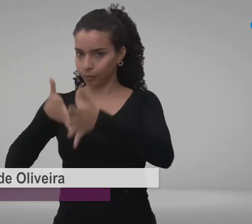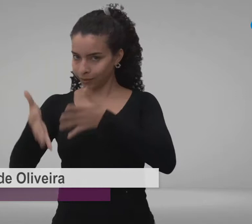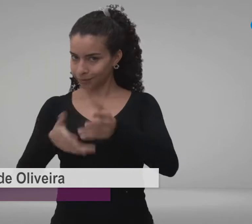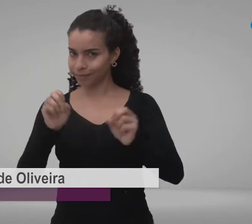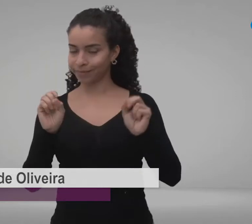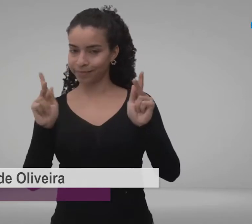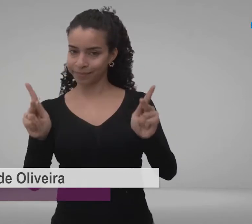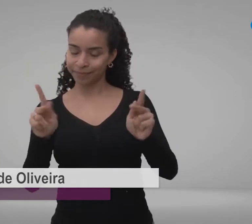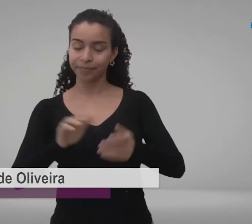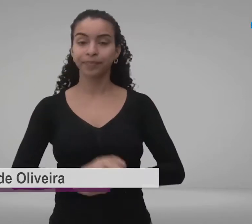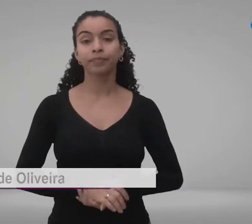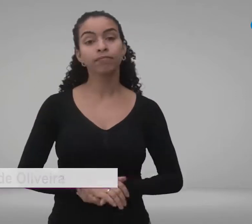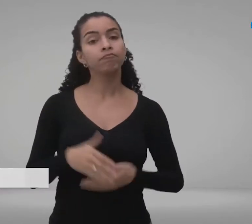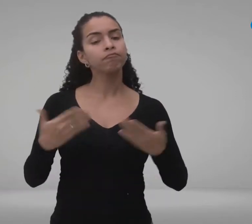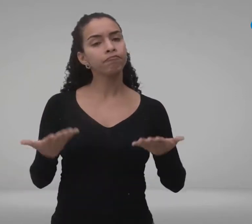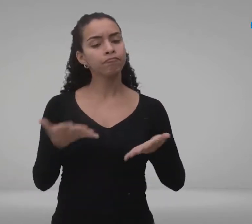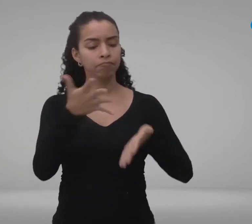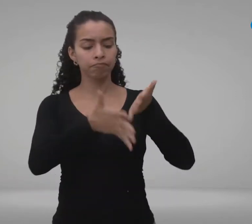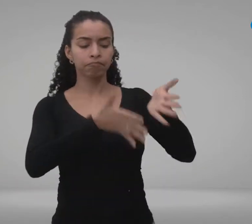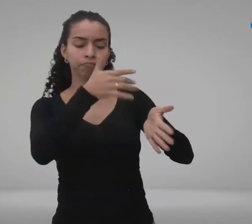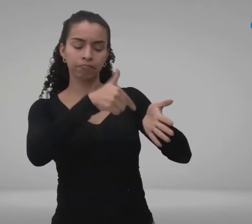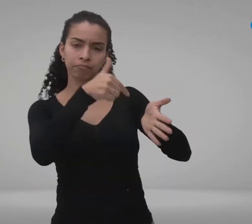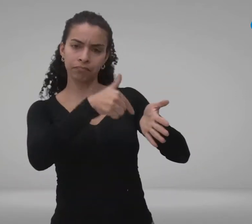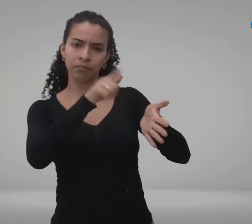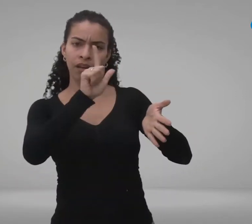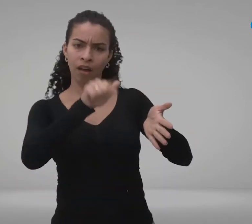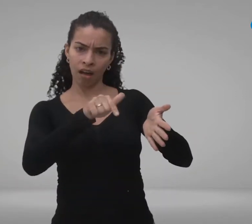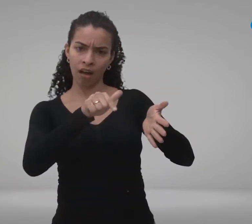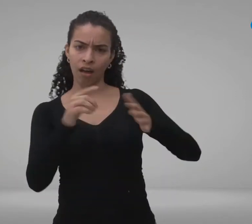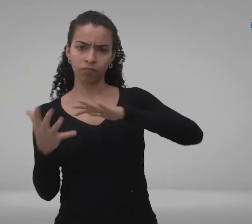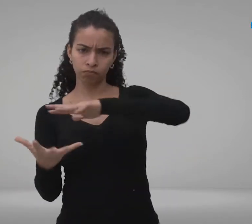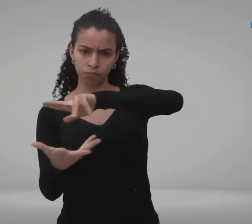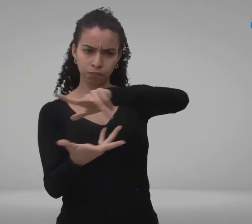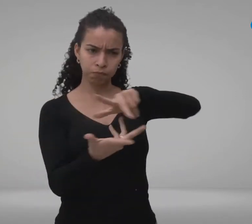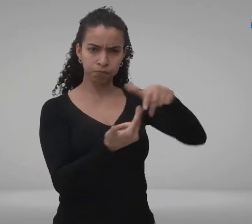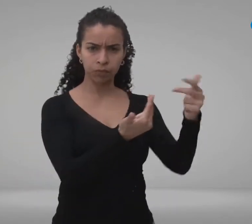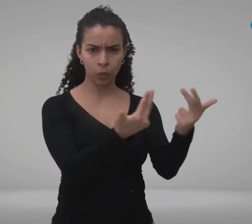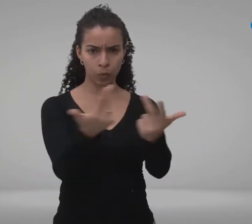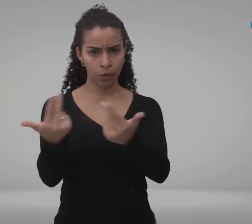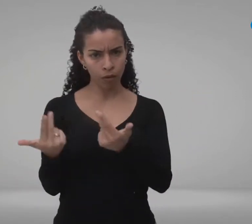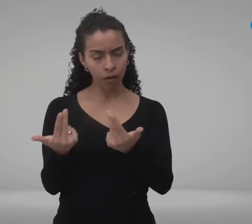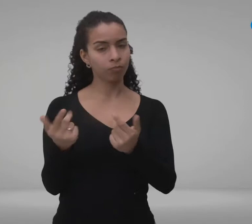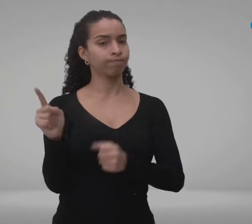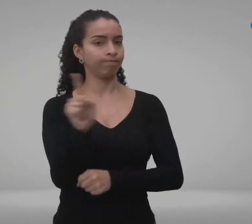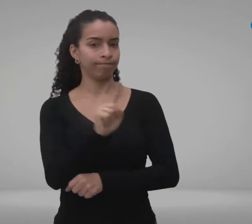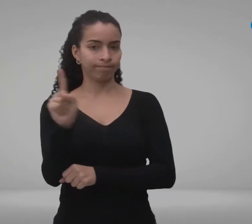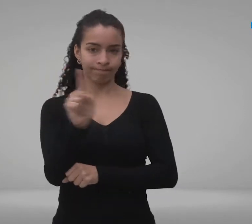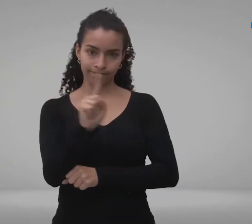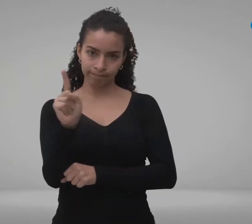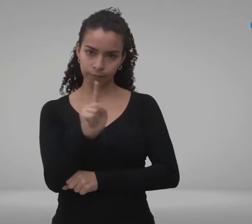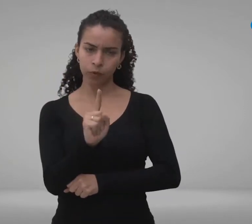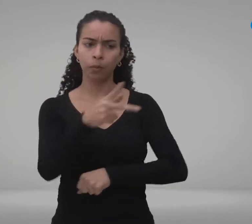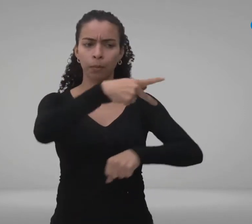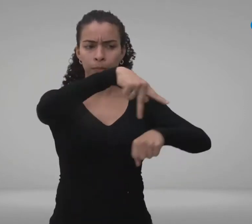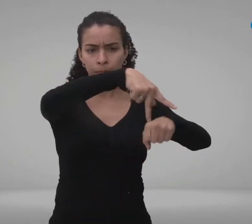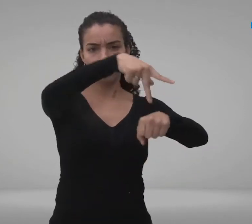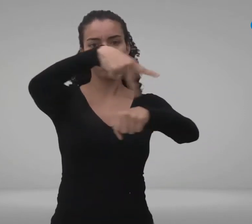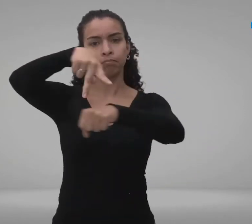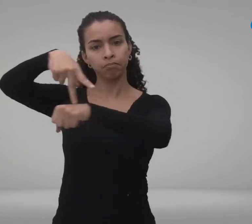Libras, ok? Então, a língua de sinais, ela é uma língua universal? Não, como nós já vimos, cada país tem a